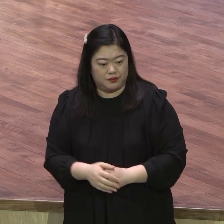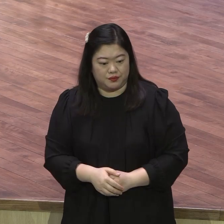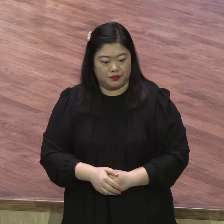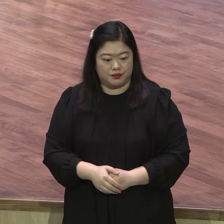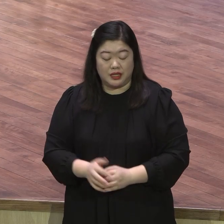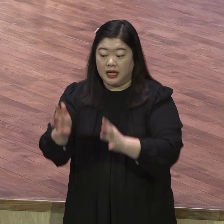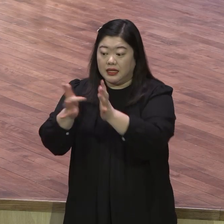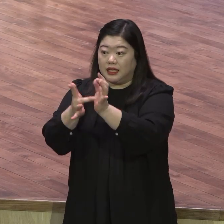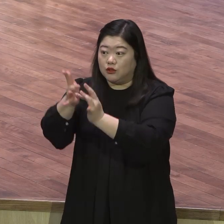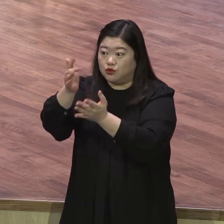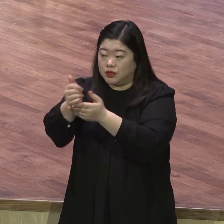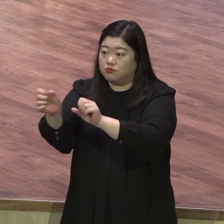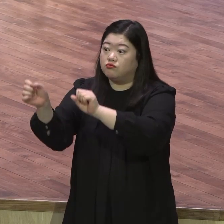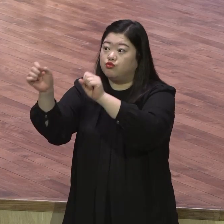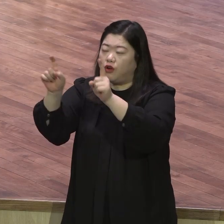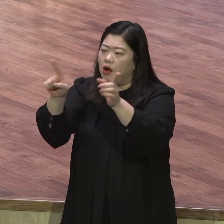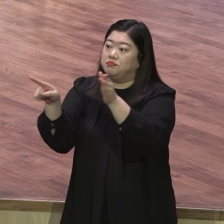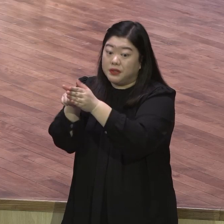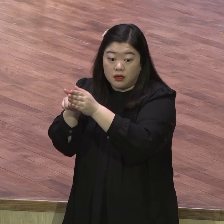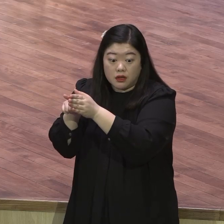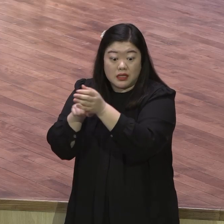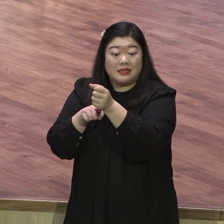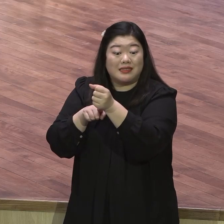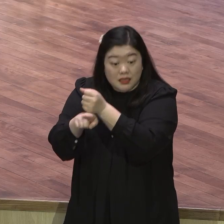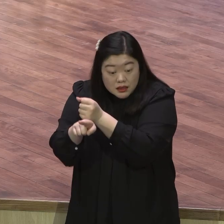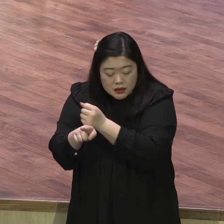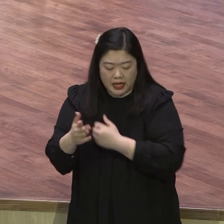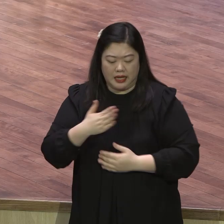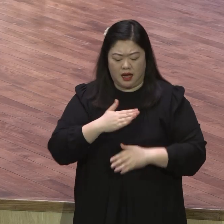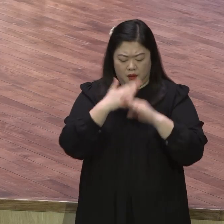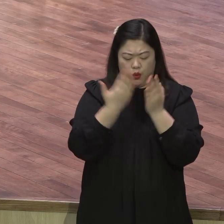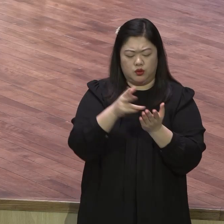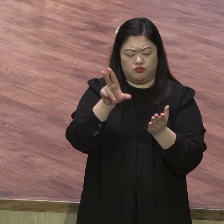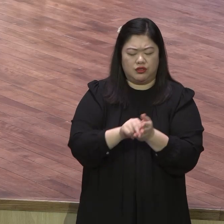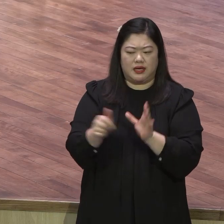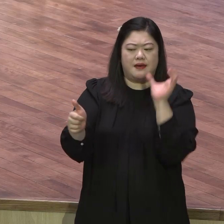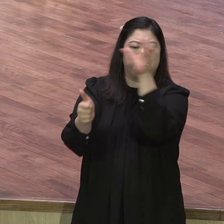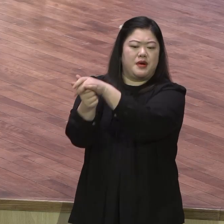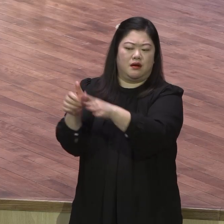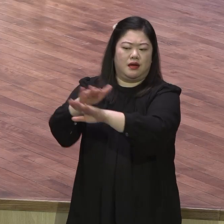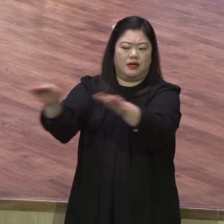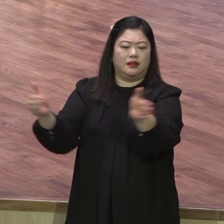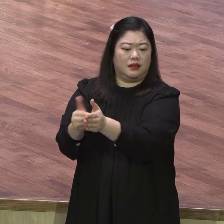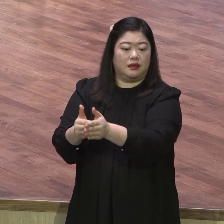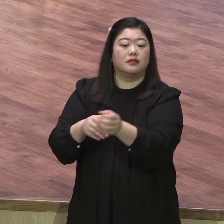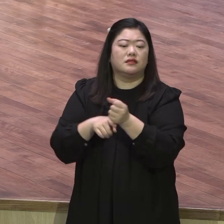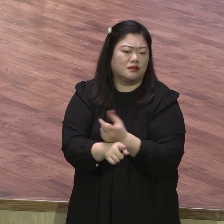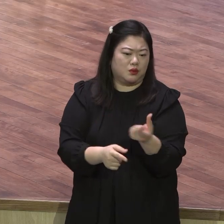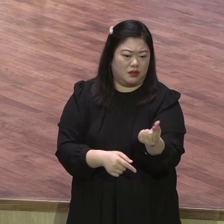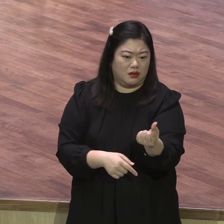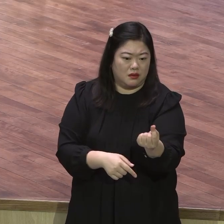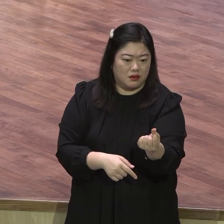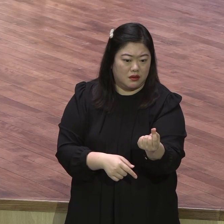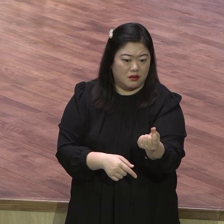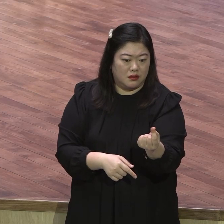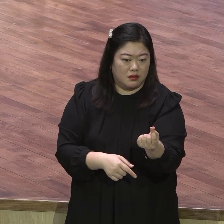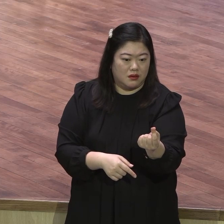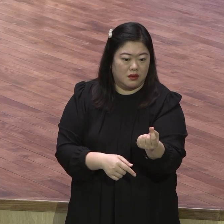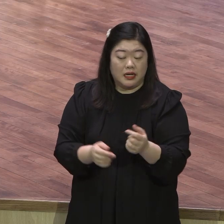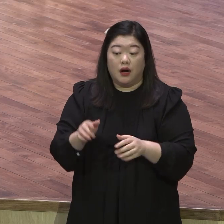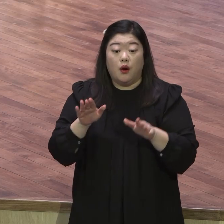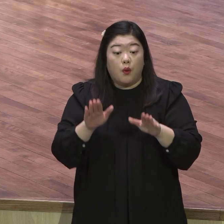모든 문제의 인생을 해결했다는 것이예요. 예수님이 그리스도에 오셨다는 사실을 확실히 보여주셨다.